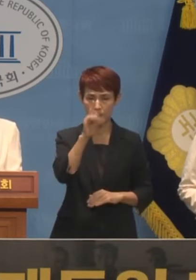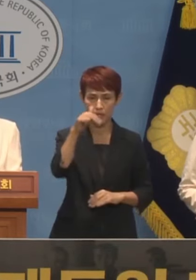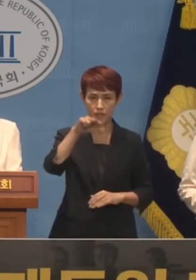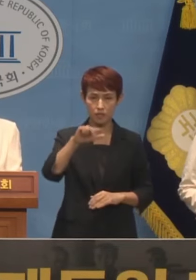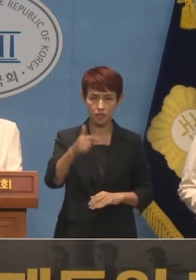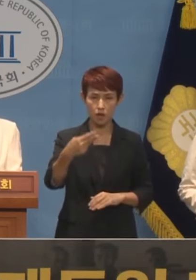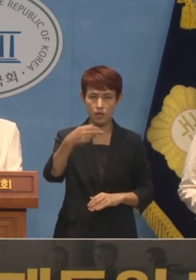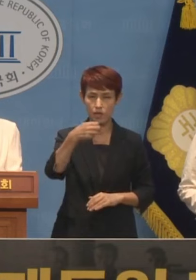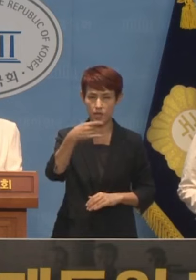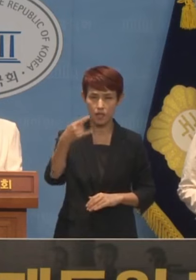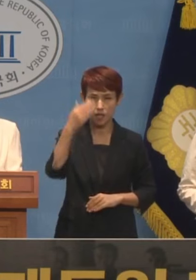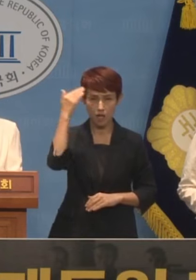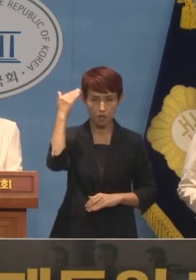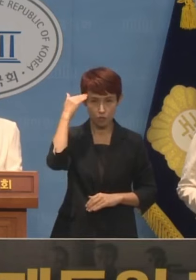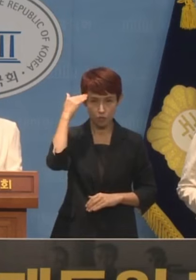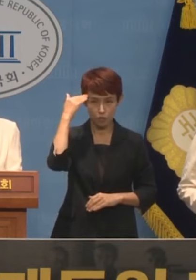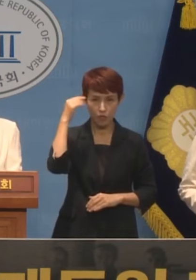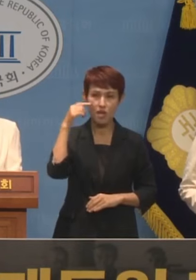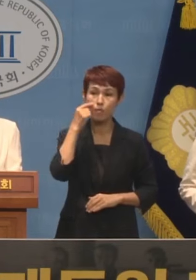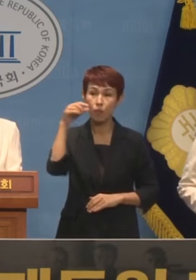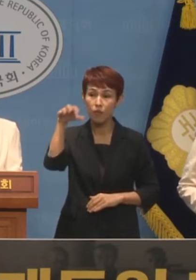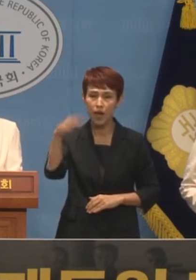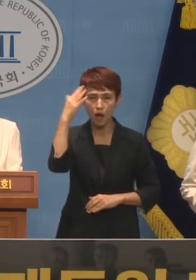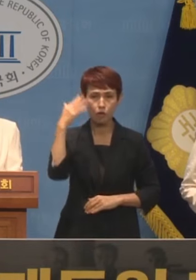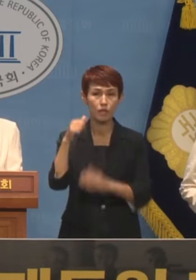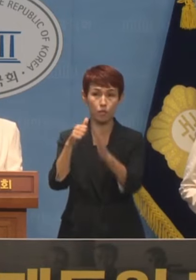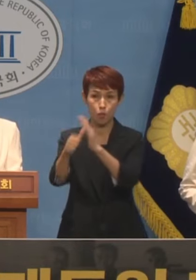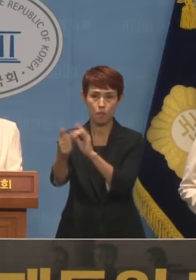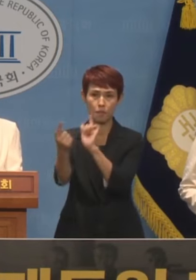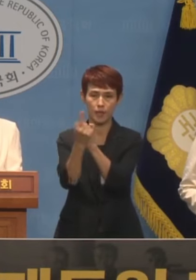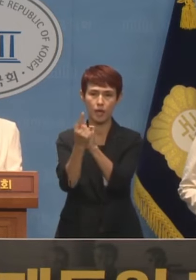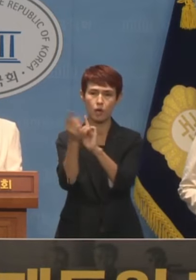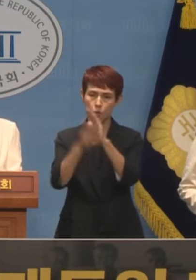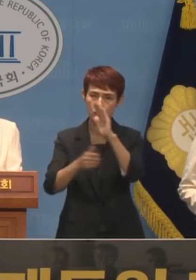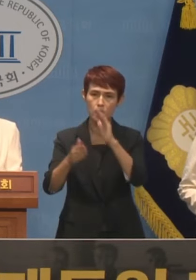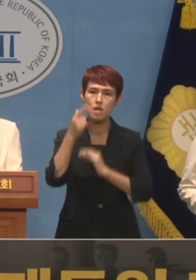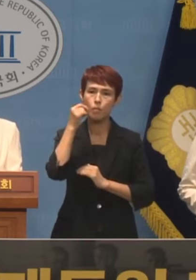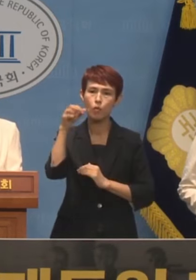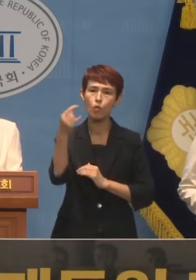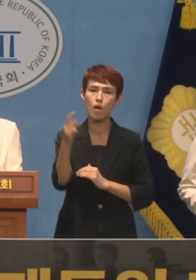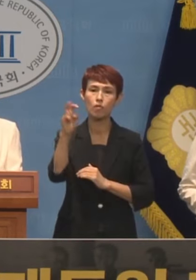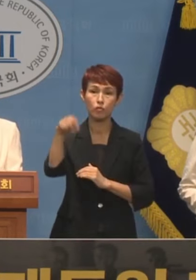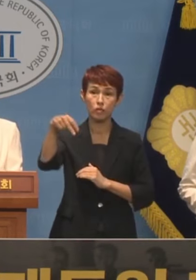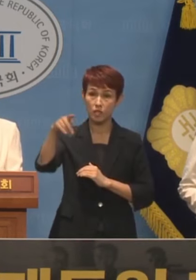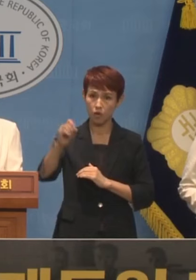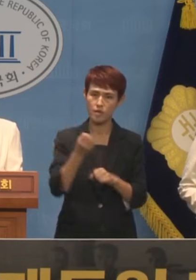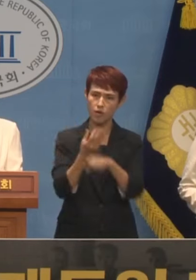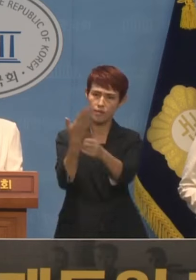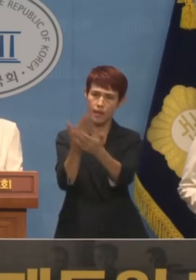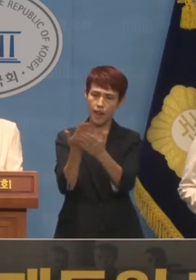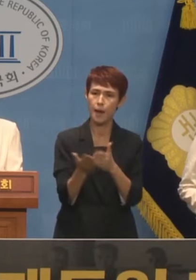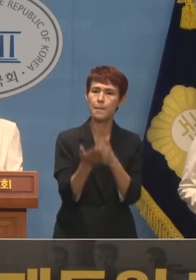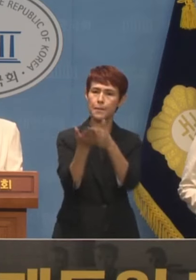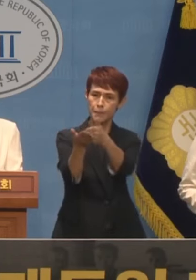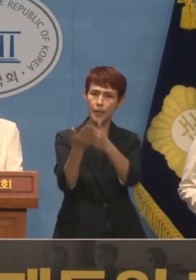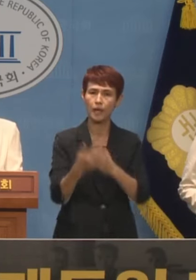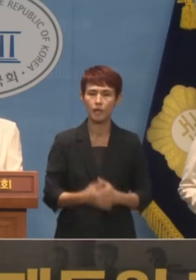것입니다이는 대사를 만나 공식 외교 경로로 일본 외무성에 전달할 것을 강력하게